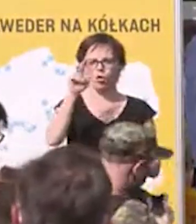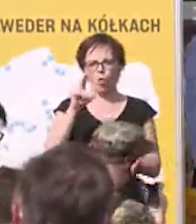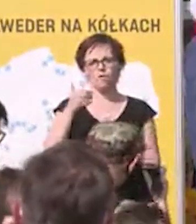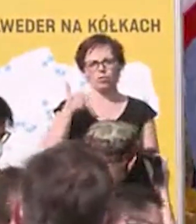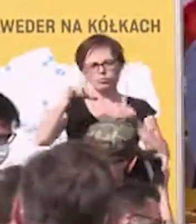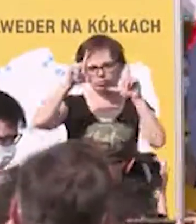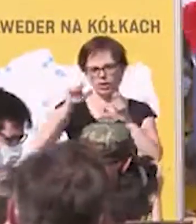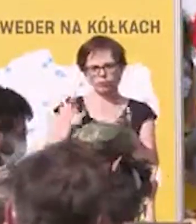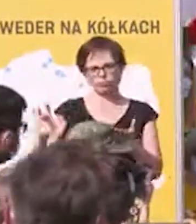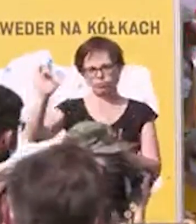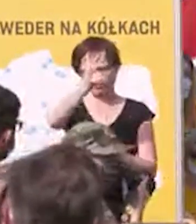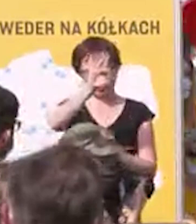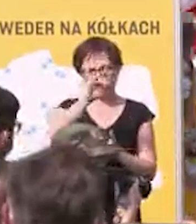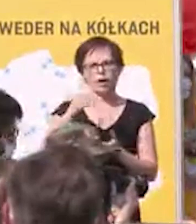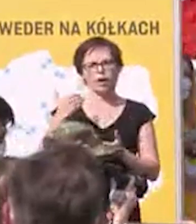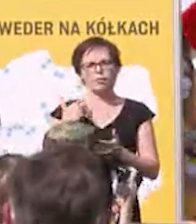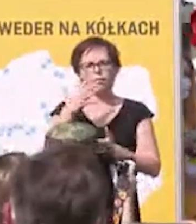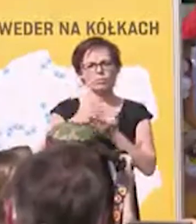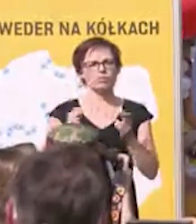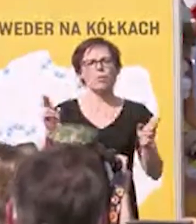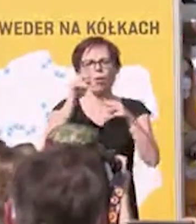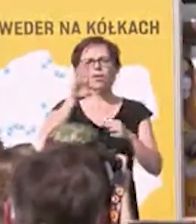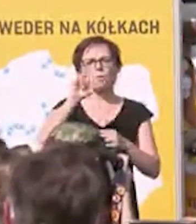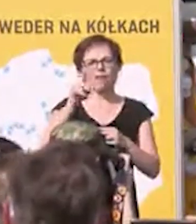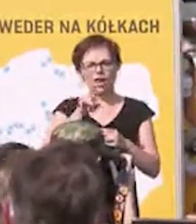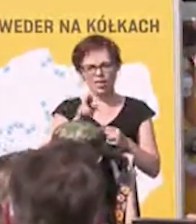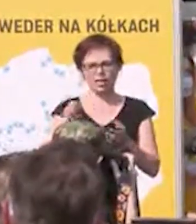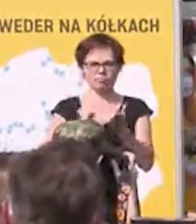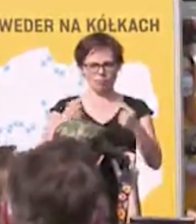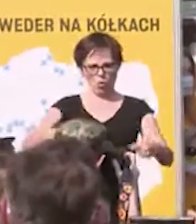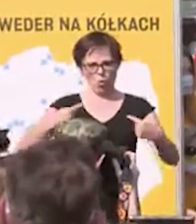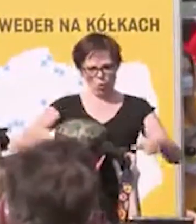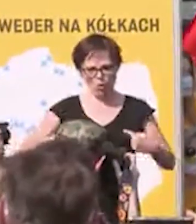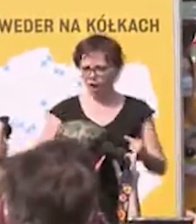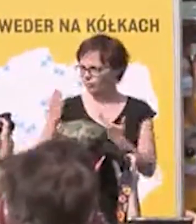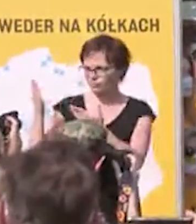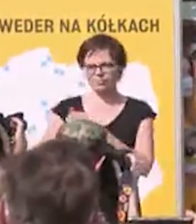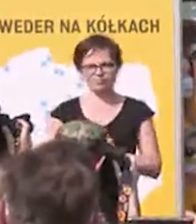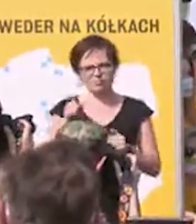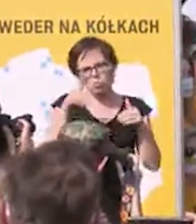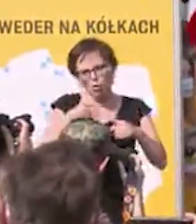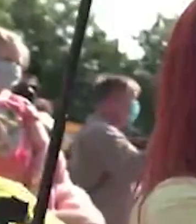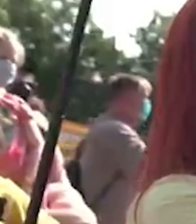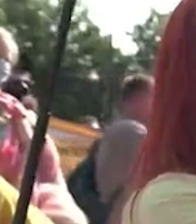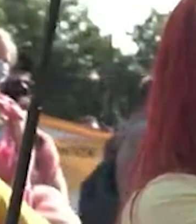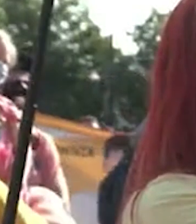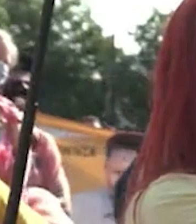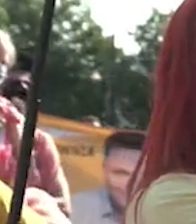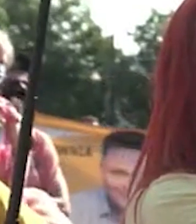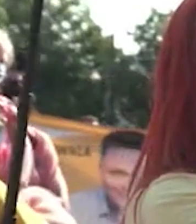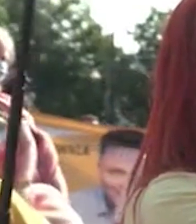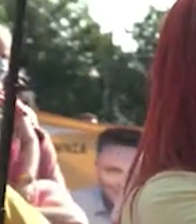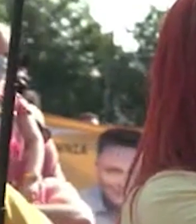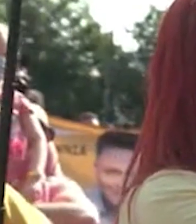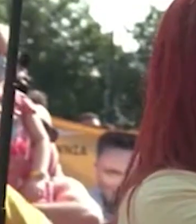drogę na pokładzie Belwederu na Kółkach, o którym, tak jak powiedziałem przed chwilą, można śmiało powiedzieć, że stał się przez te 3 tygodnie